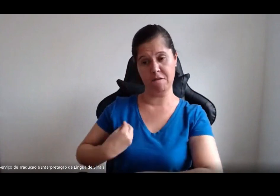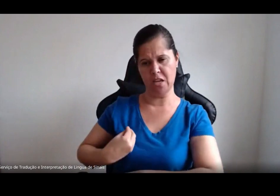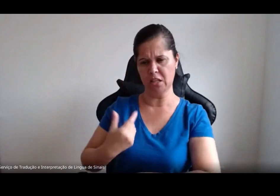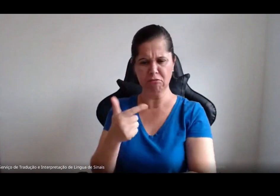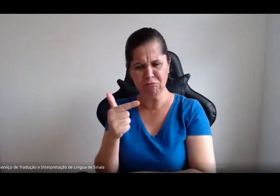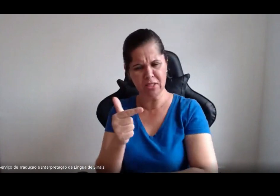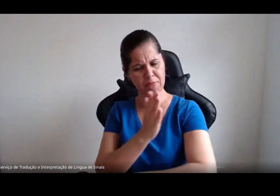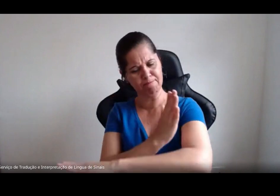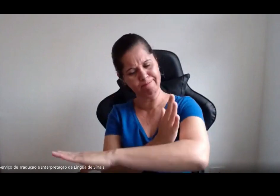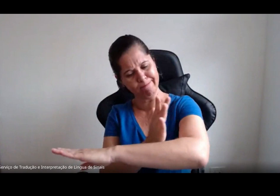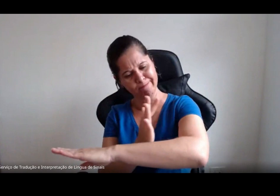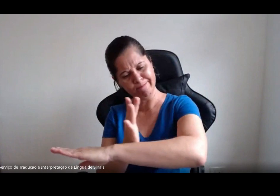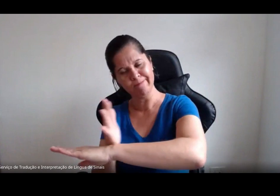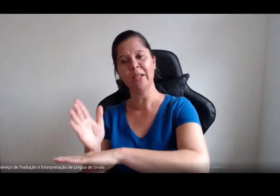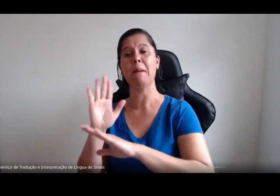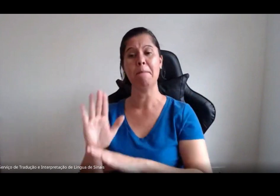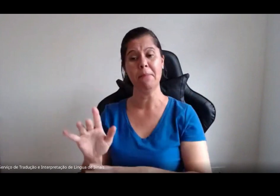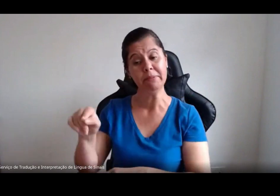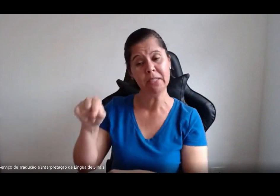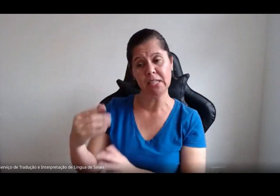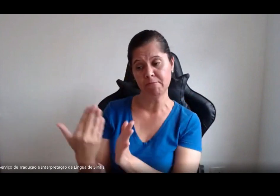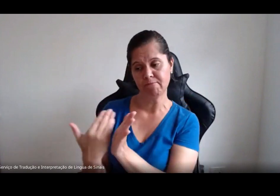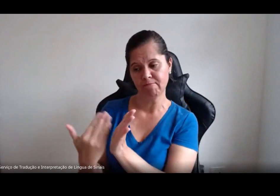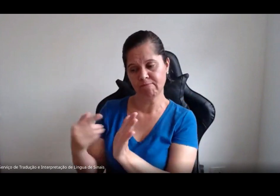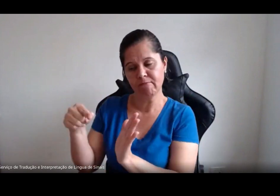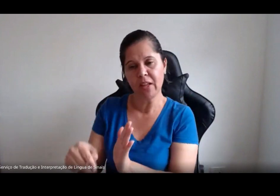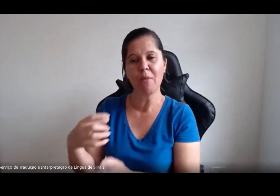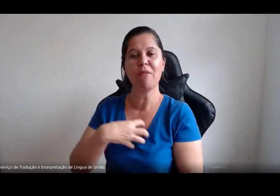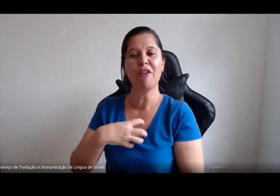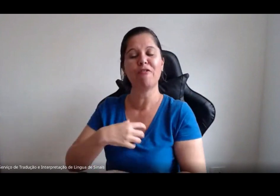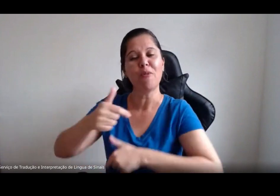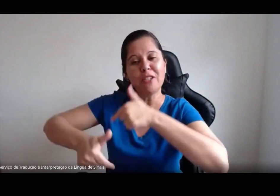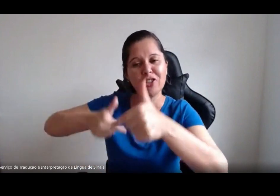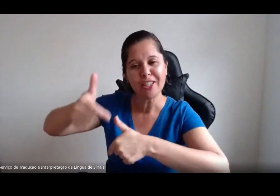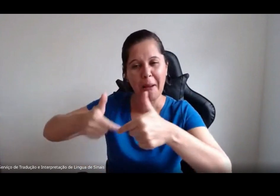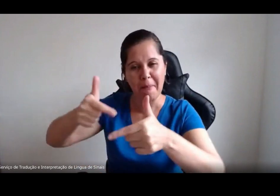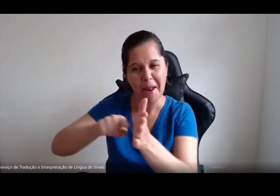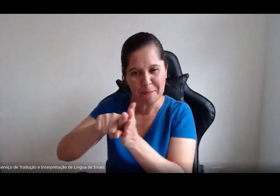autobiografia. E acreditamos que, assim, estamos abrindo um campo maior de trabalho para o